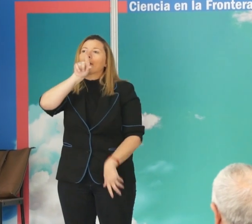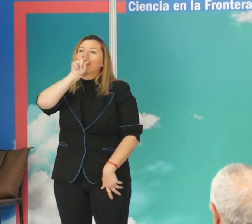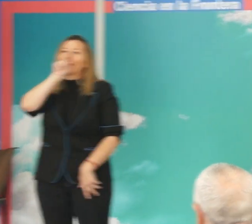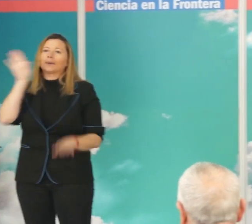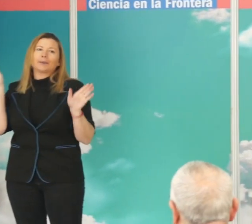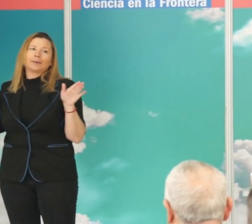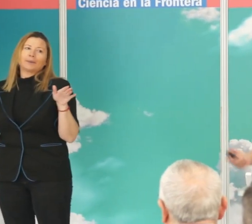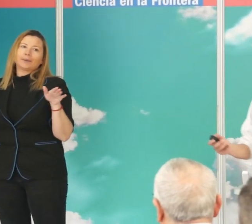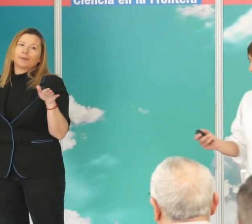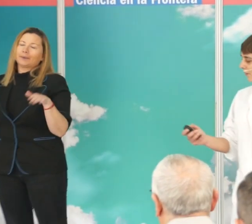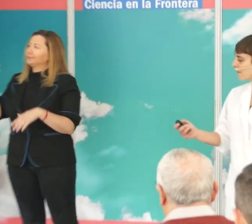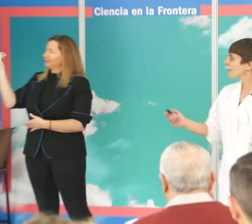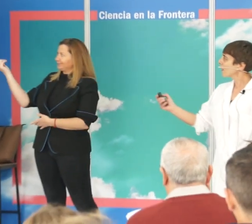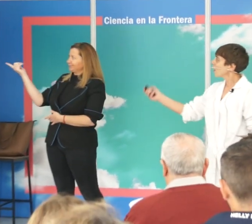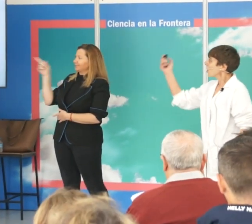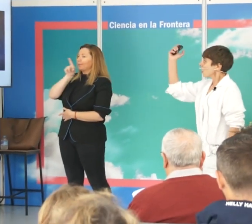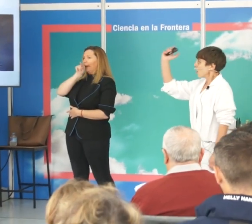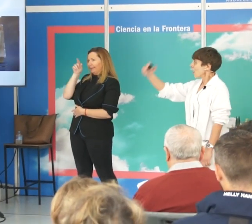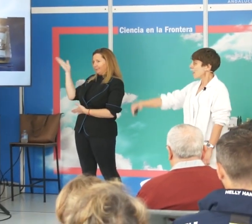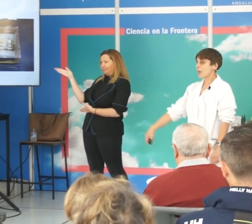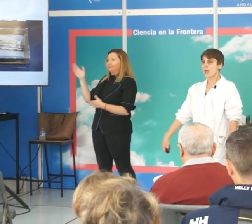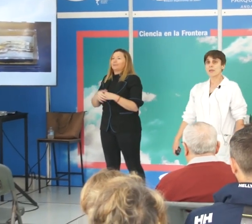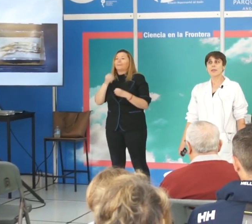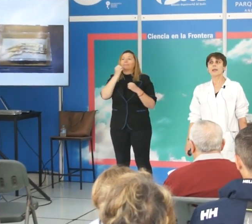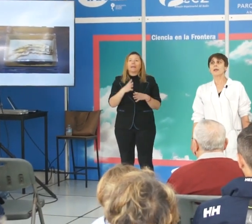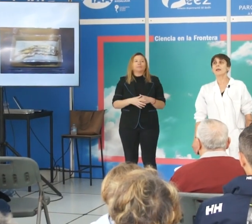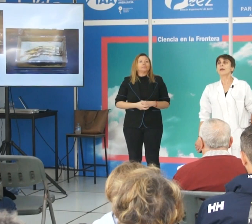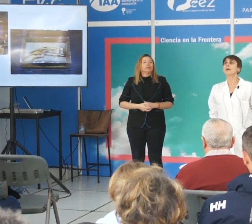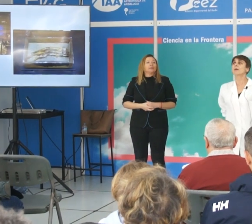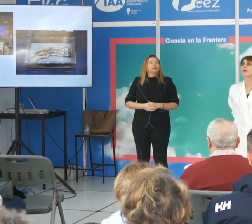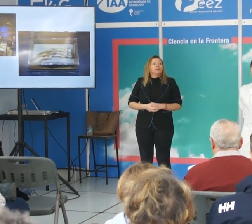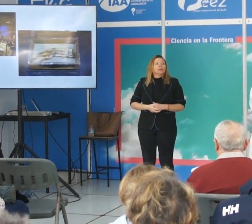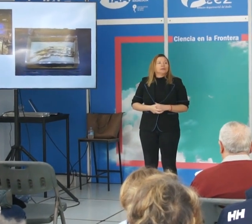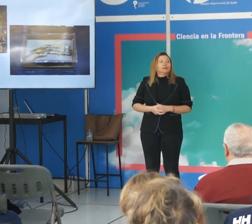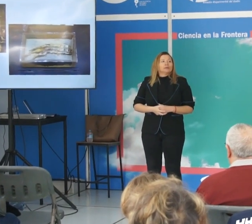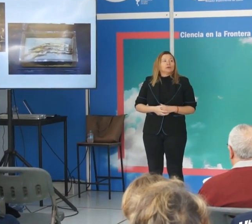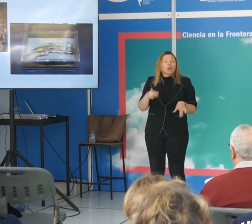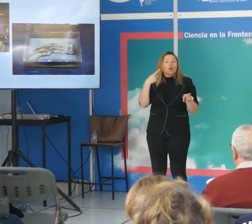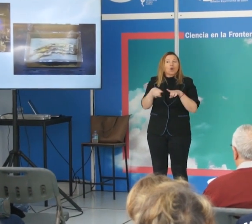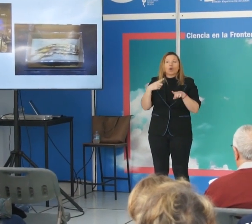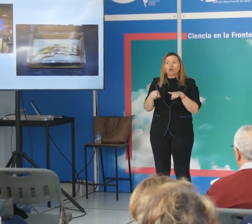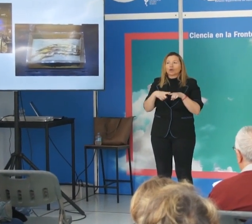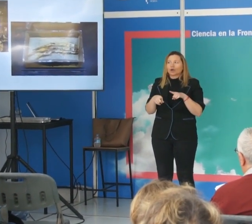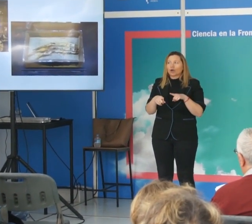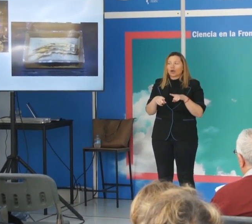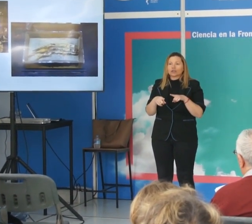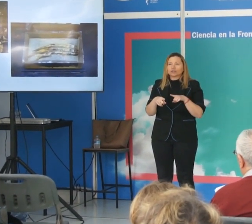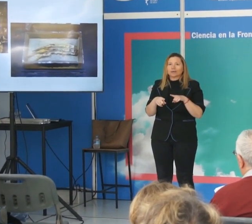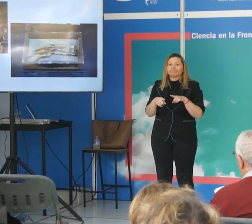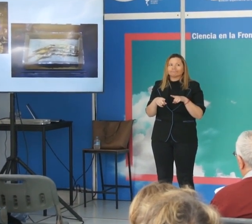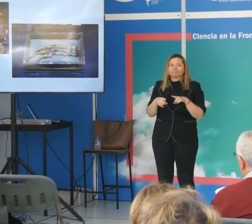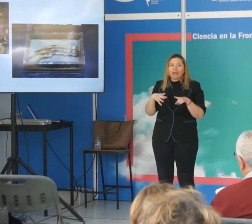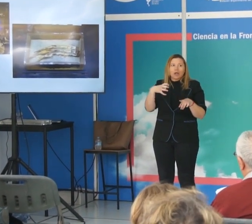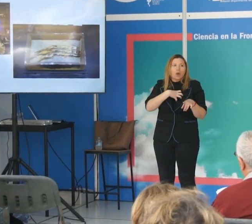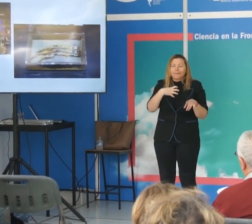¿no? Tenemos aquí nuestro pajarito. Pero bien, y cosas que no podemos detectar como nuestros, que no hemos podido